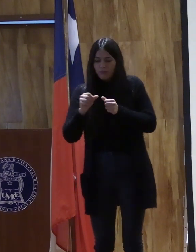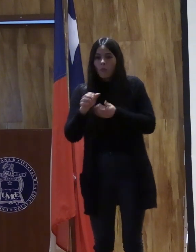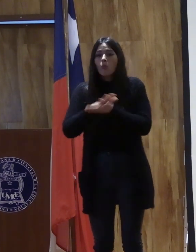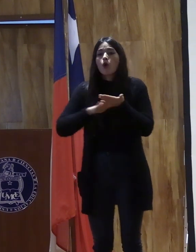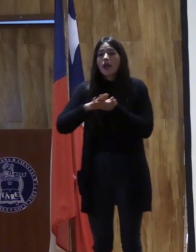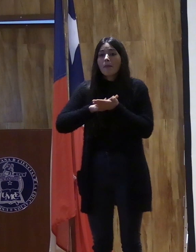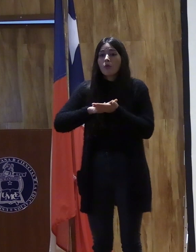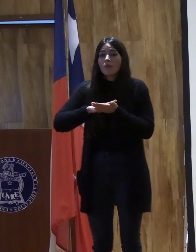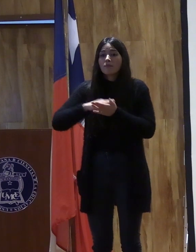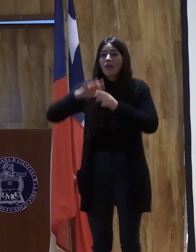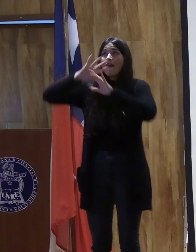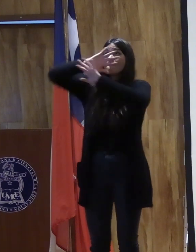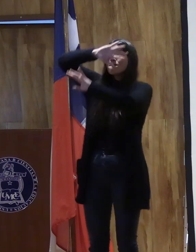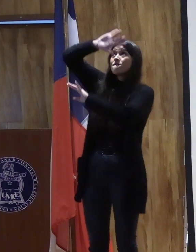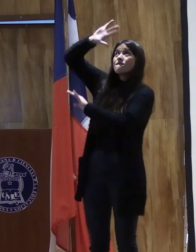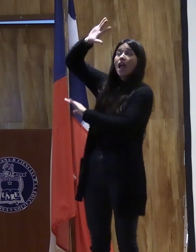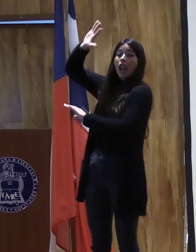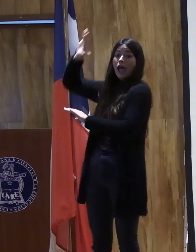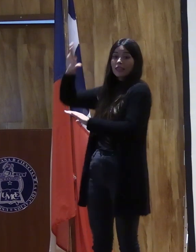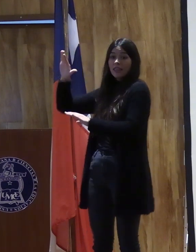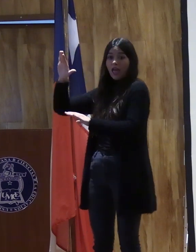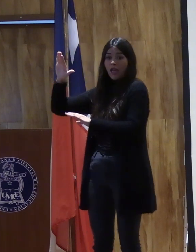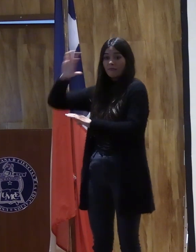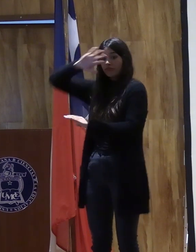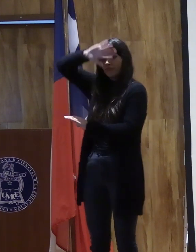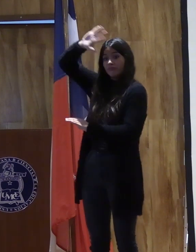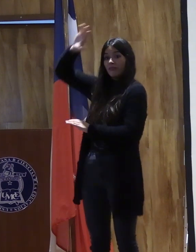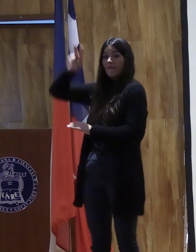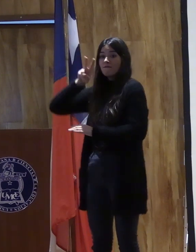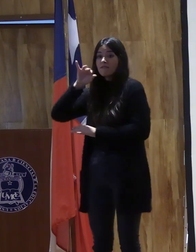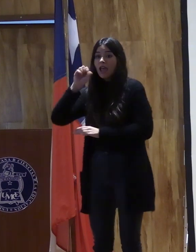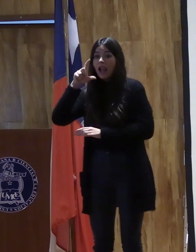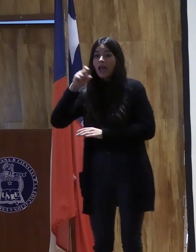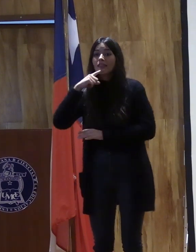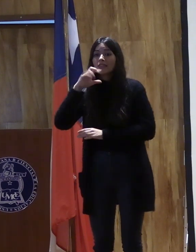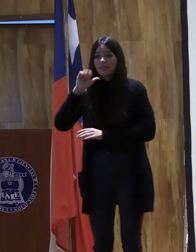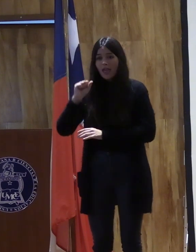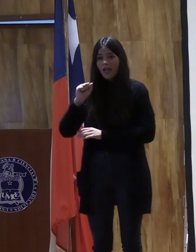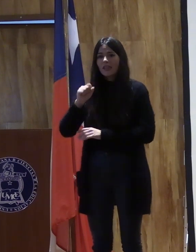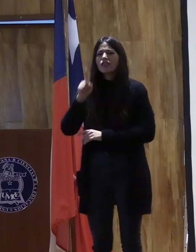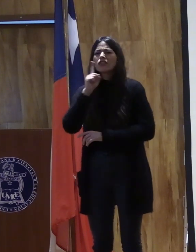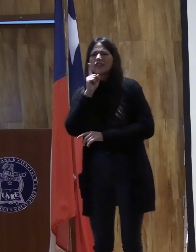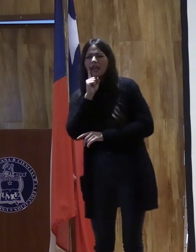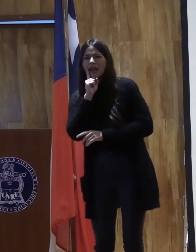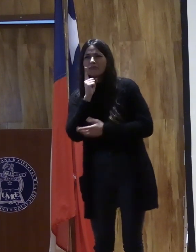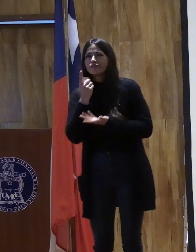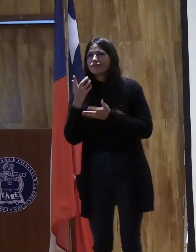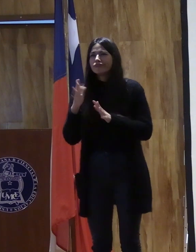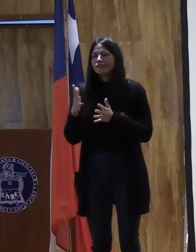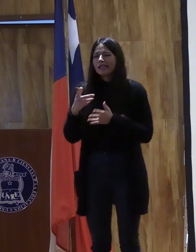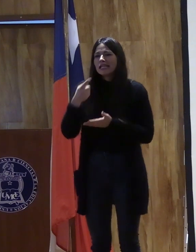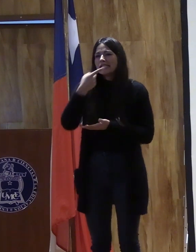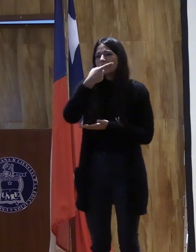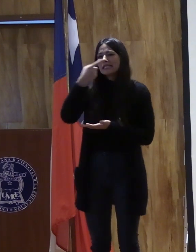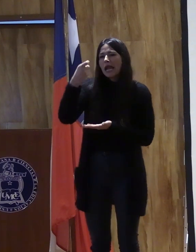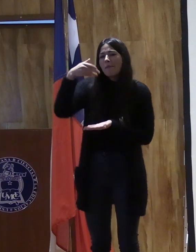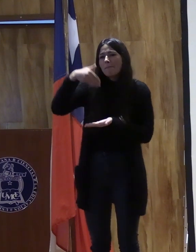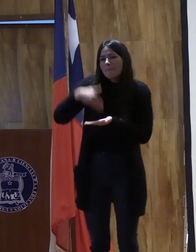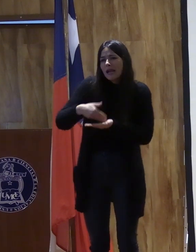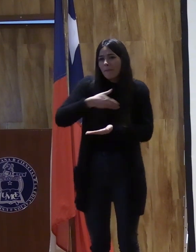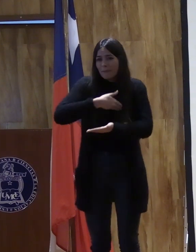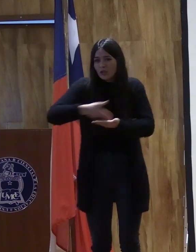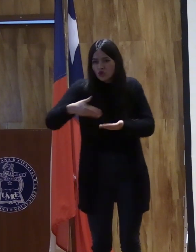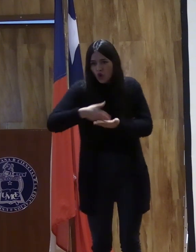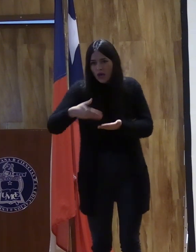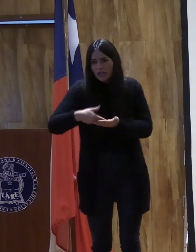la Vía Láctea, tiene, qué sé yo, entre 10 a la 11, que serían 100.000 millones, y 10 a